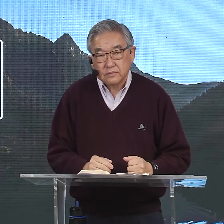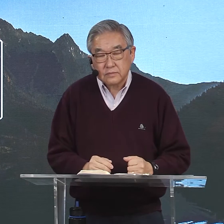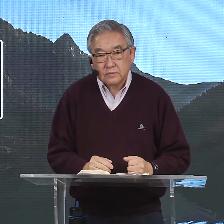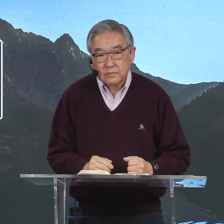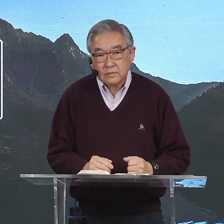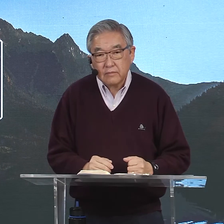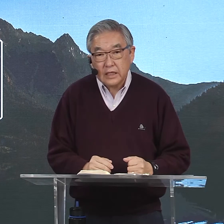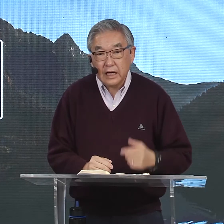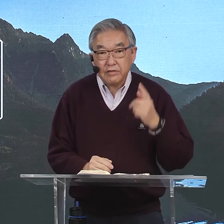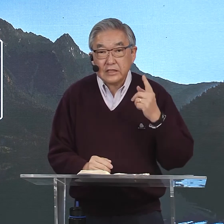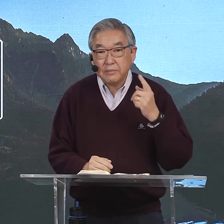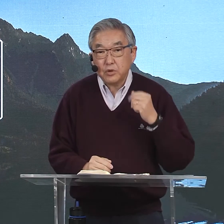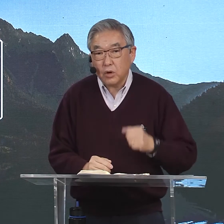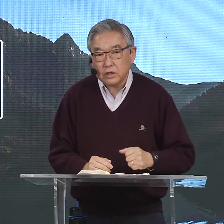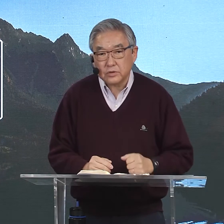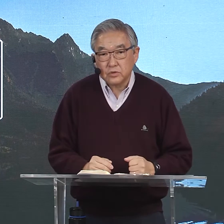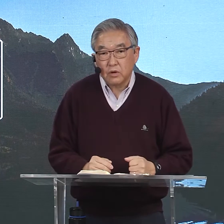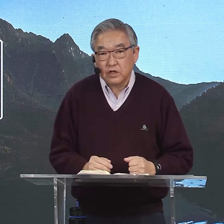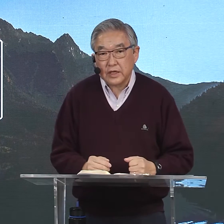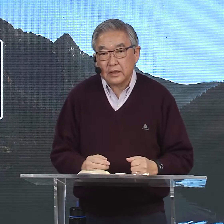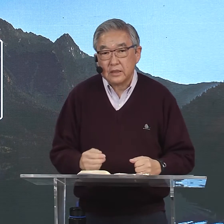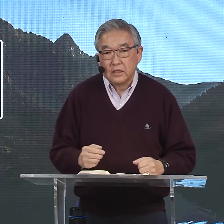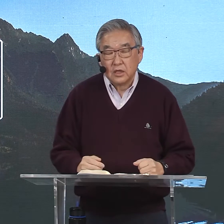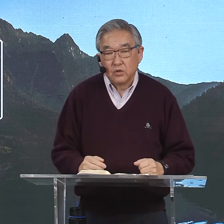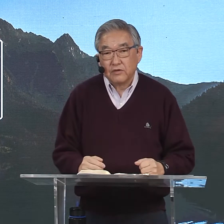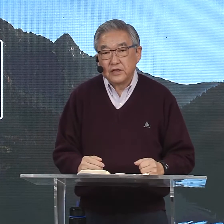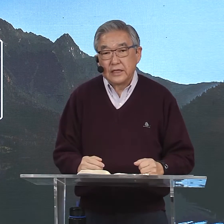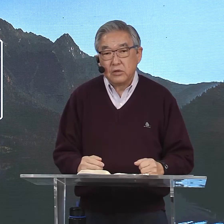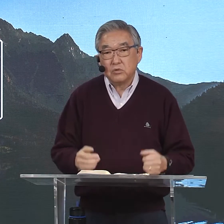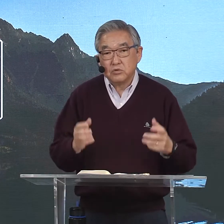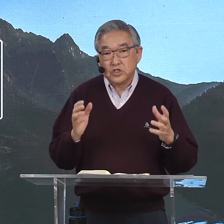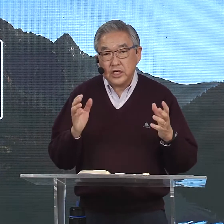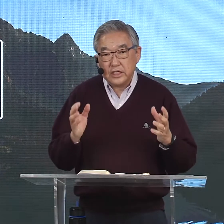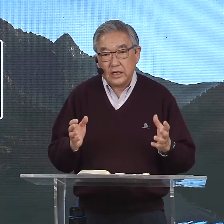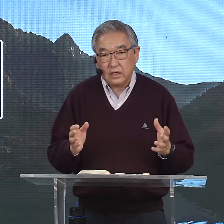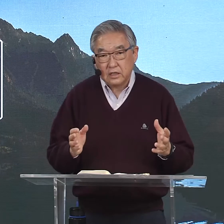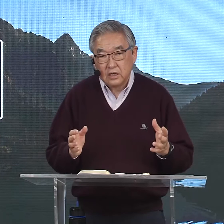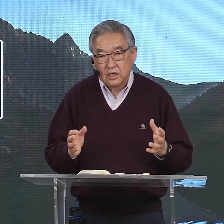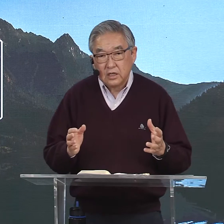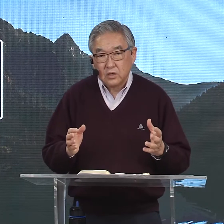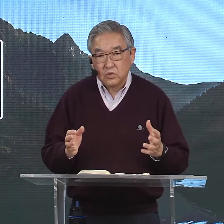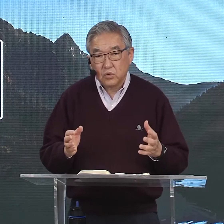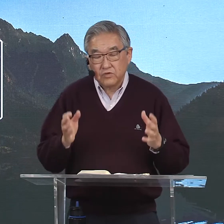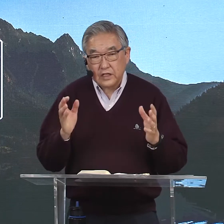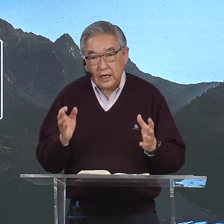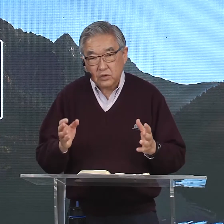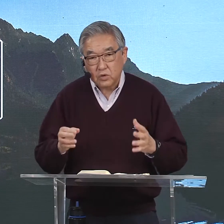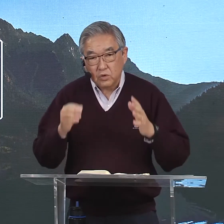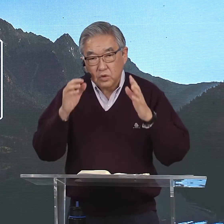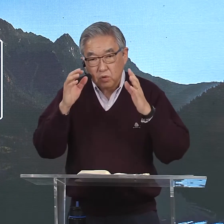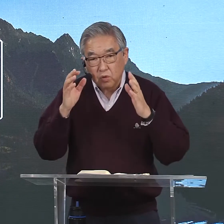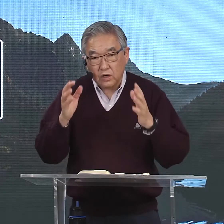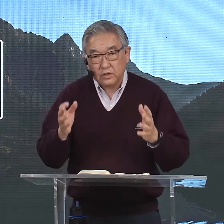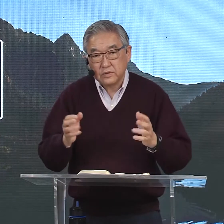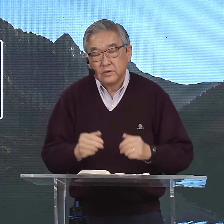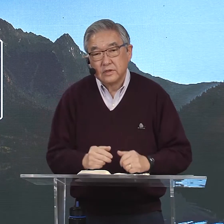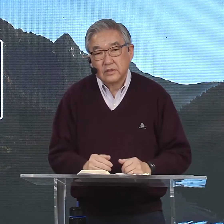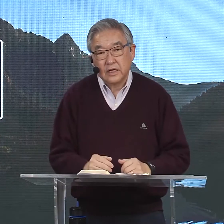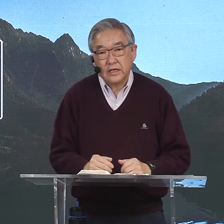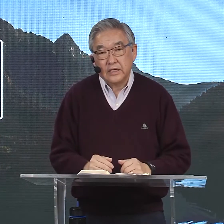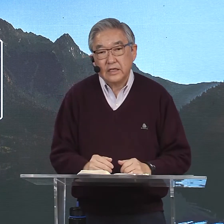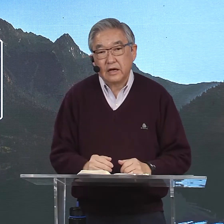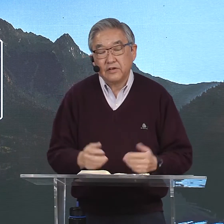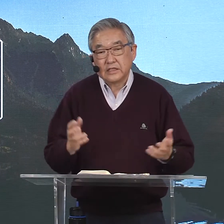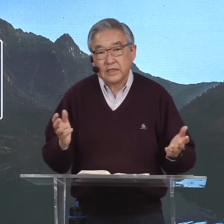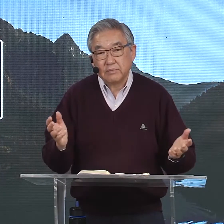comida e havia sempre o óleo o óleo era o anfitrião um dia o convidado com o óleo